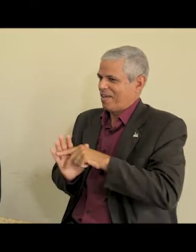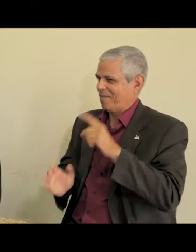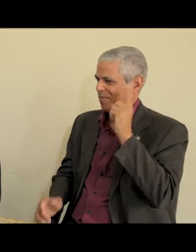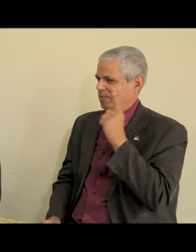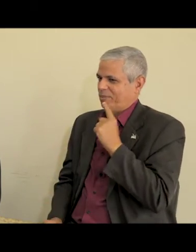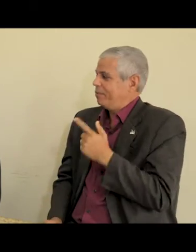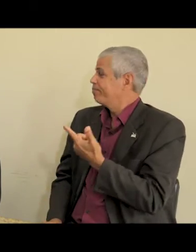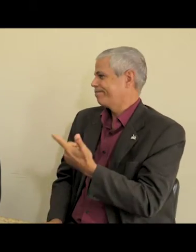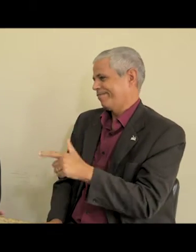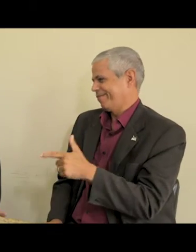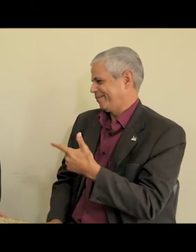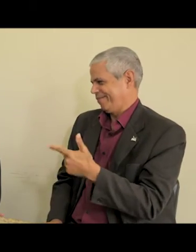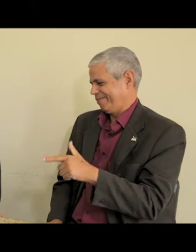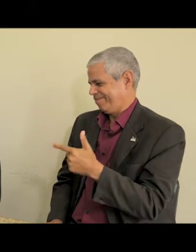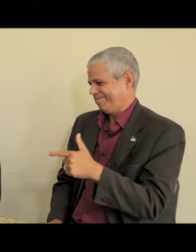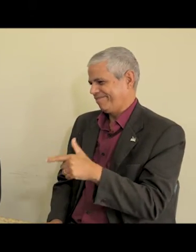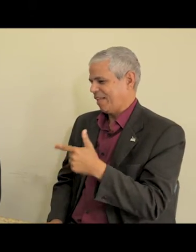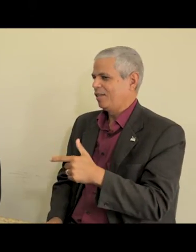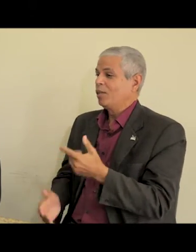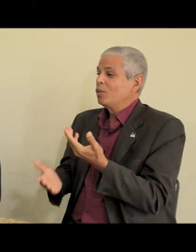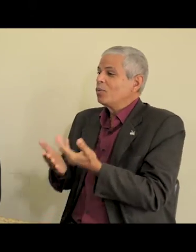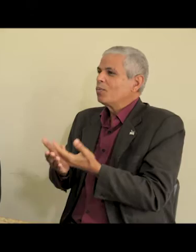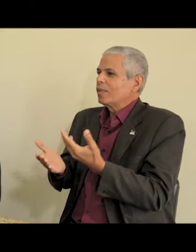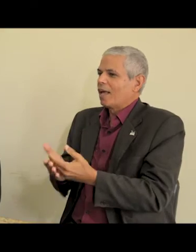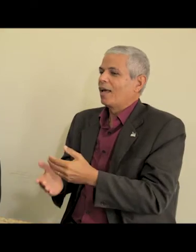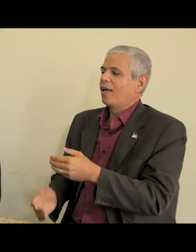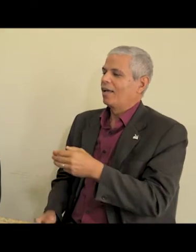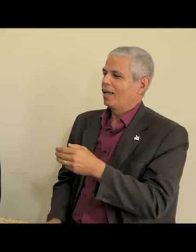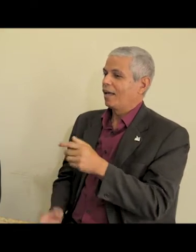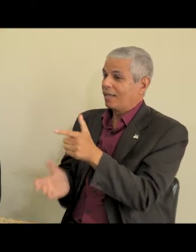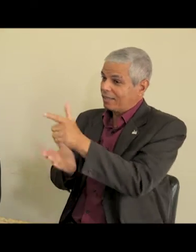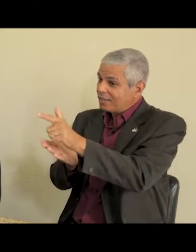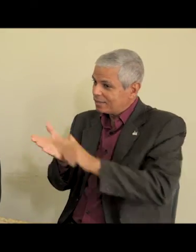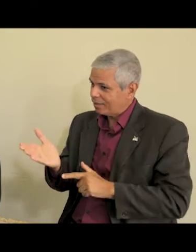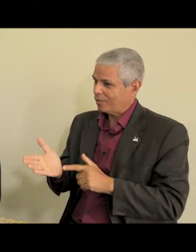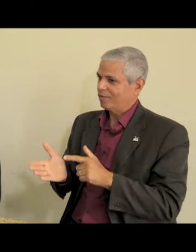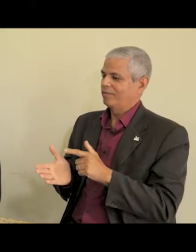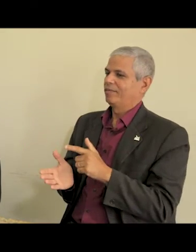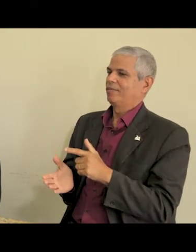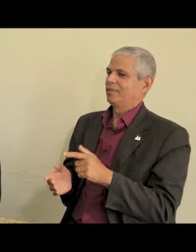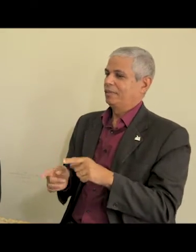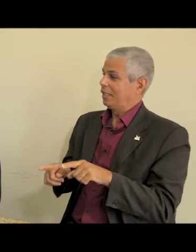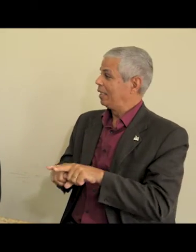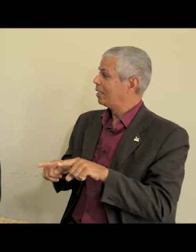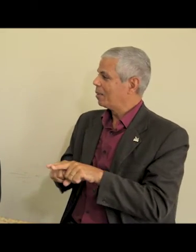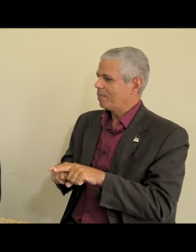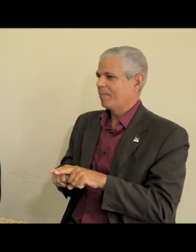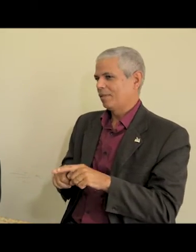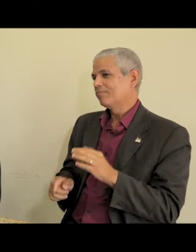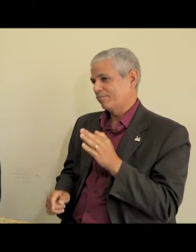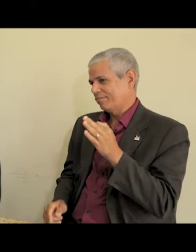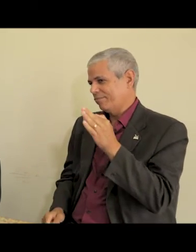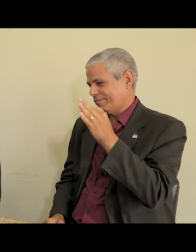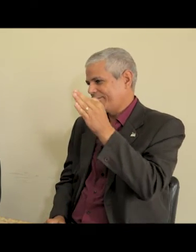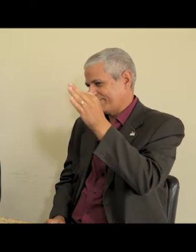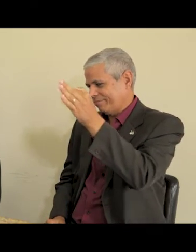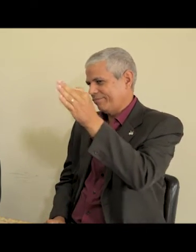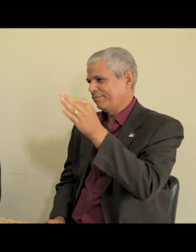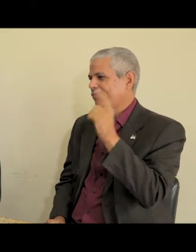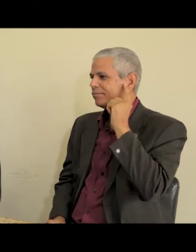é uma sala própria para nós surdos, que infelizmente nós ainda não temos, para estudar a lição e